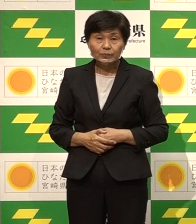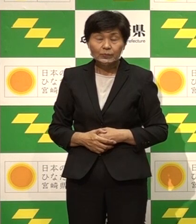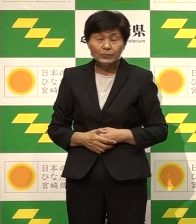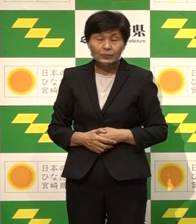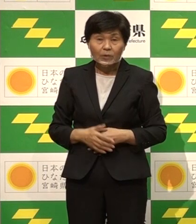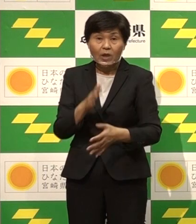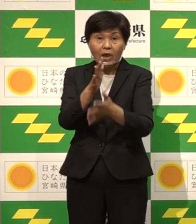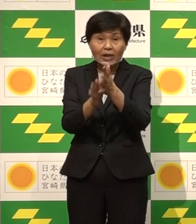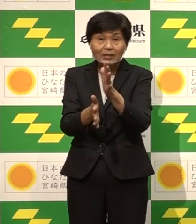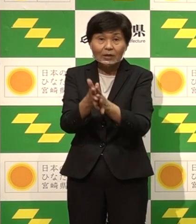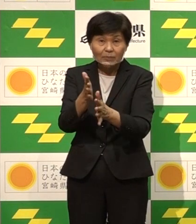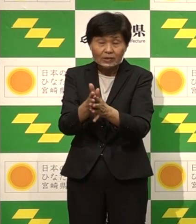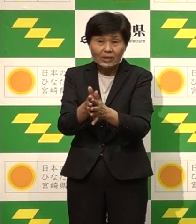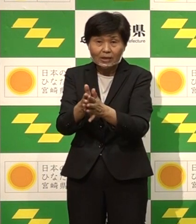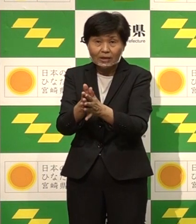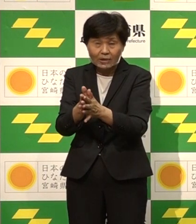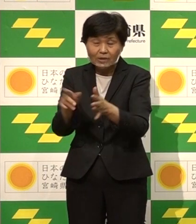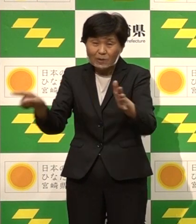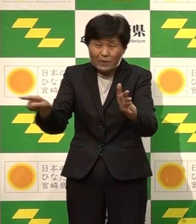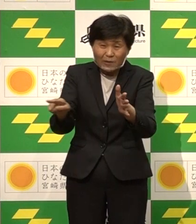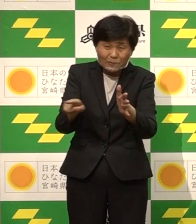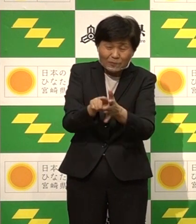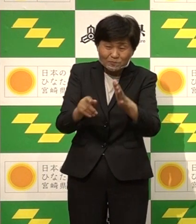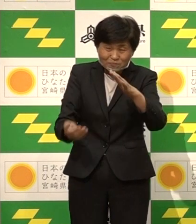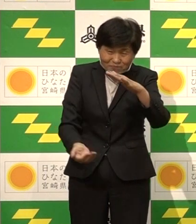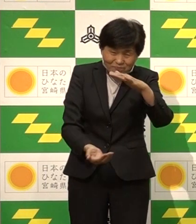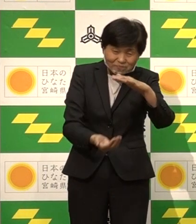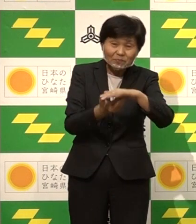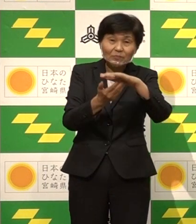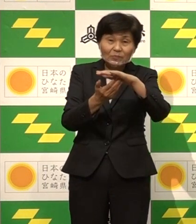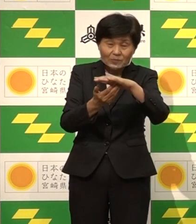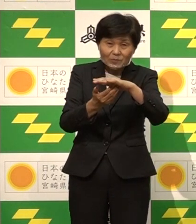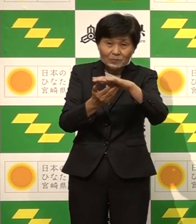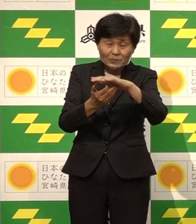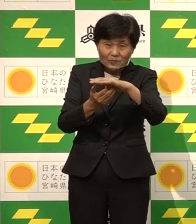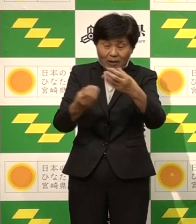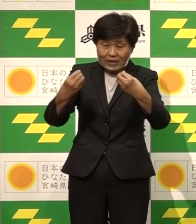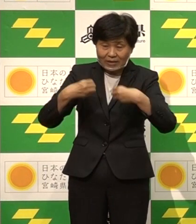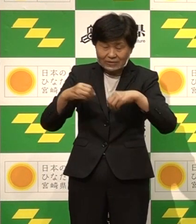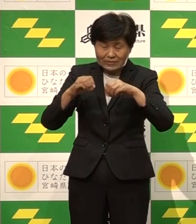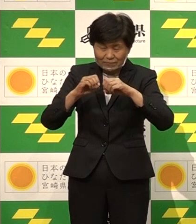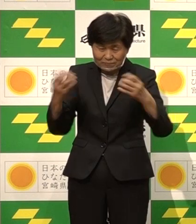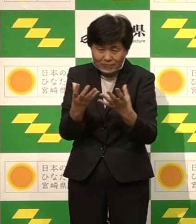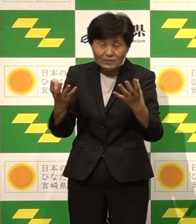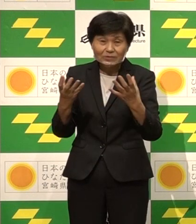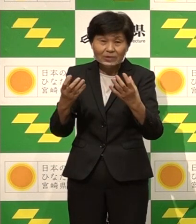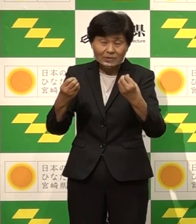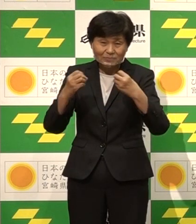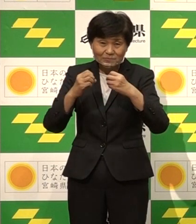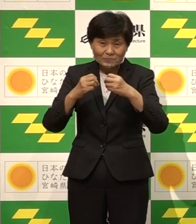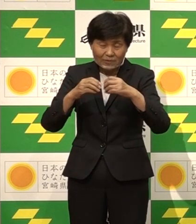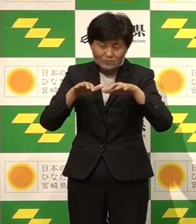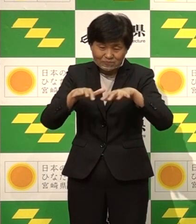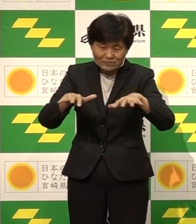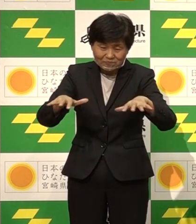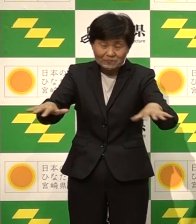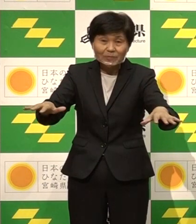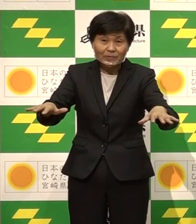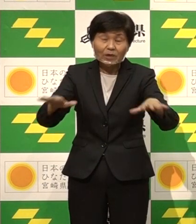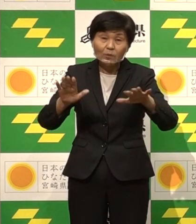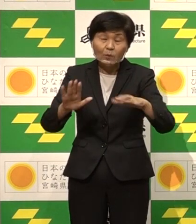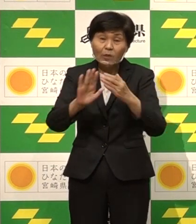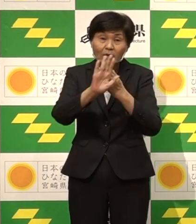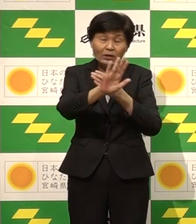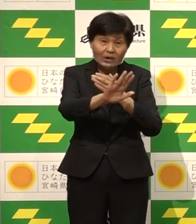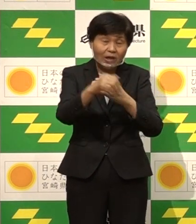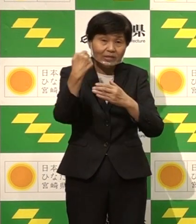改めて、過去例を見ない爆発的な感染拡大に見舞われている状況の中で、これから夏休み、帰省